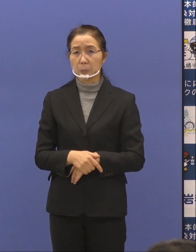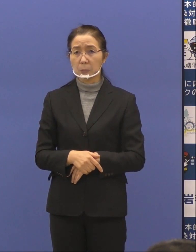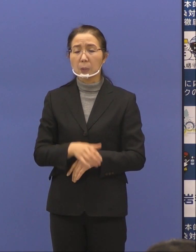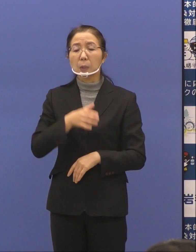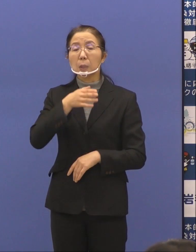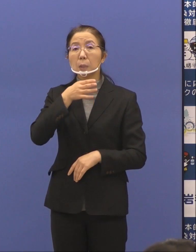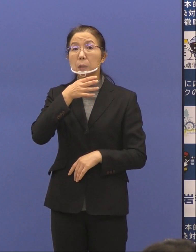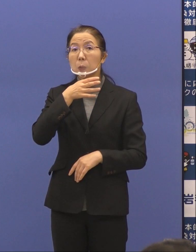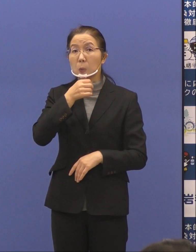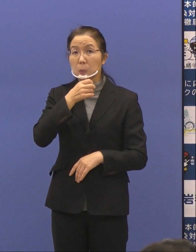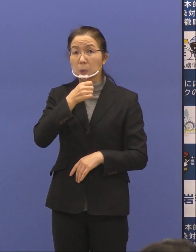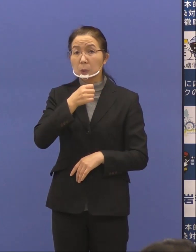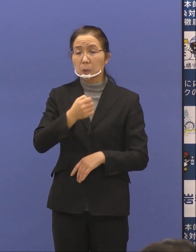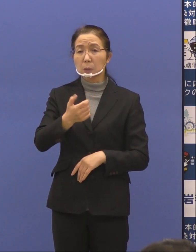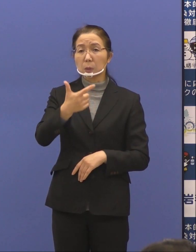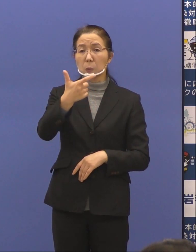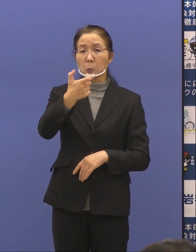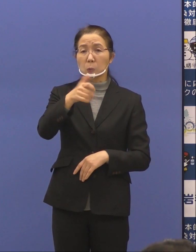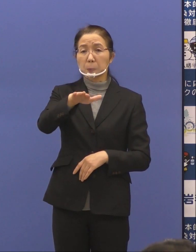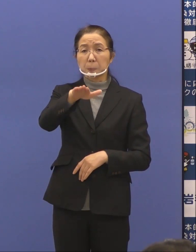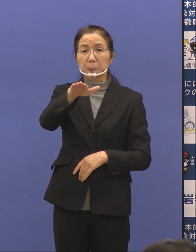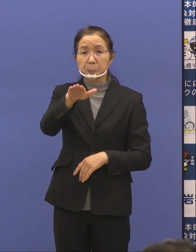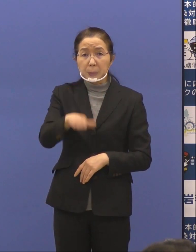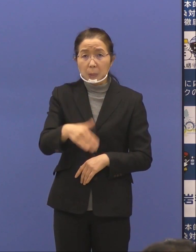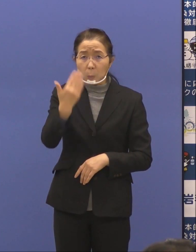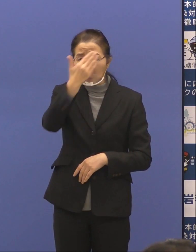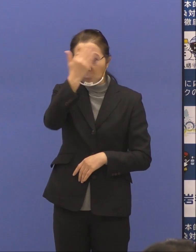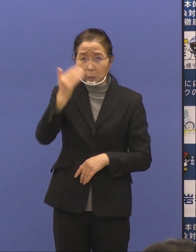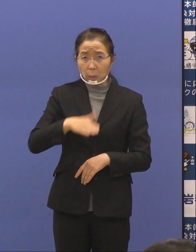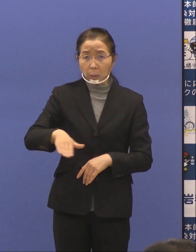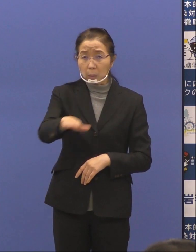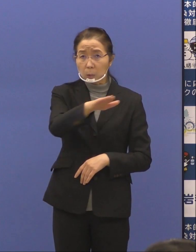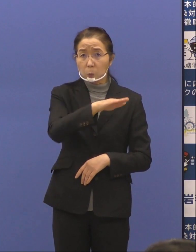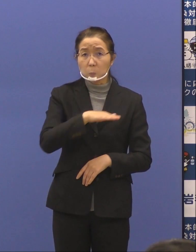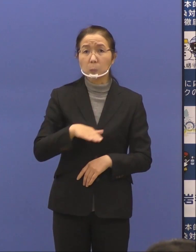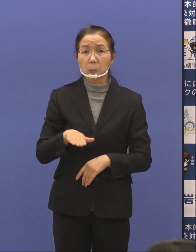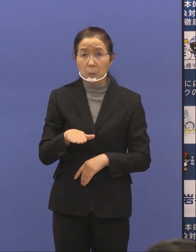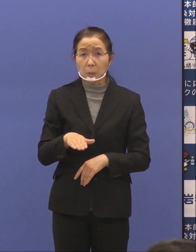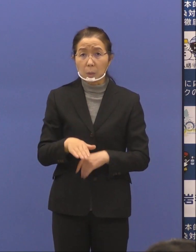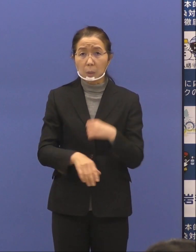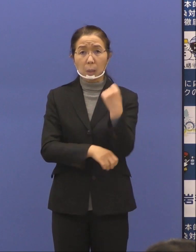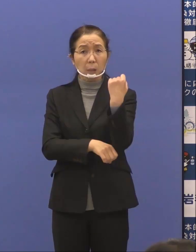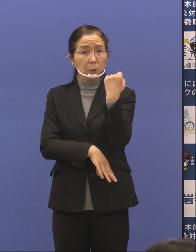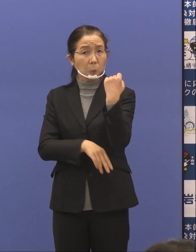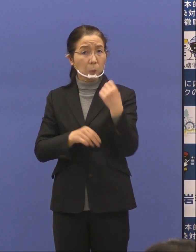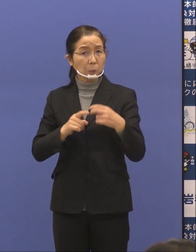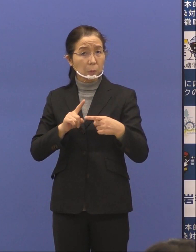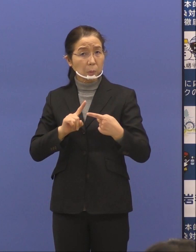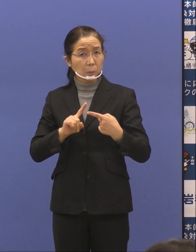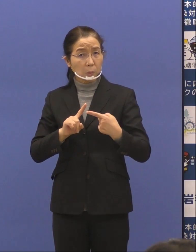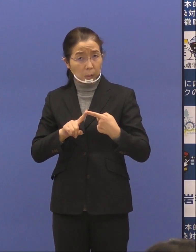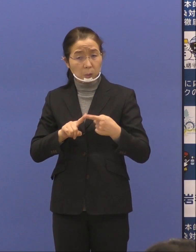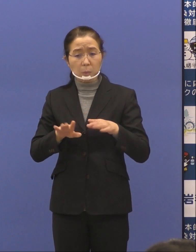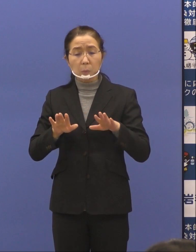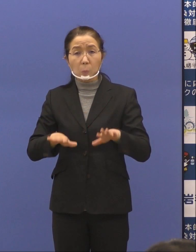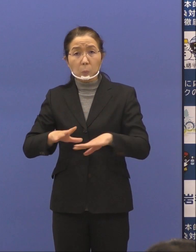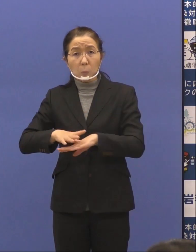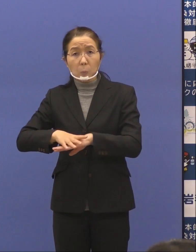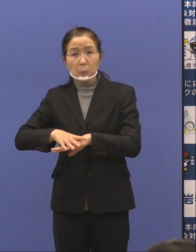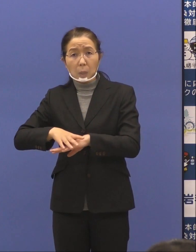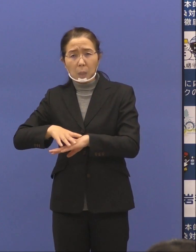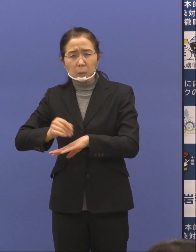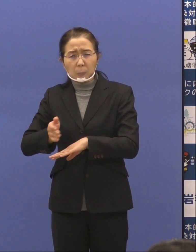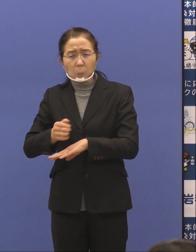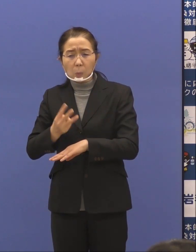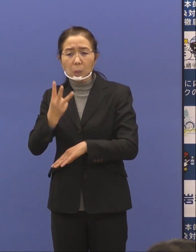60歳未満の人たちは基本的に今 今年の初め頃に